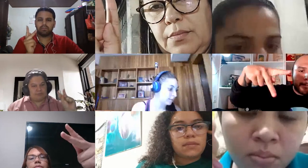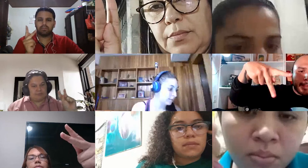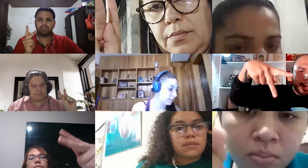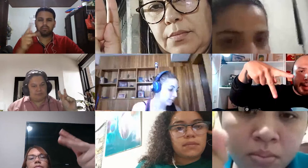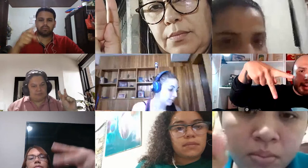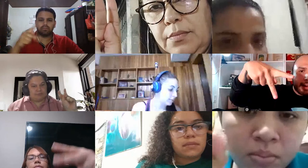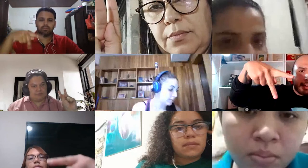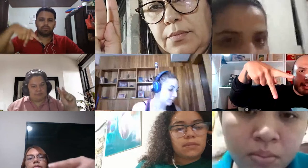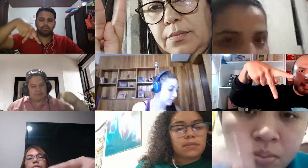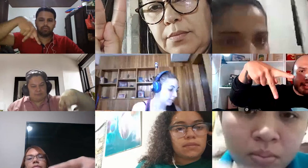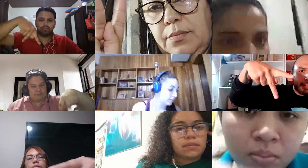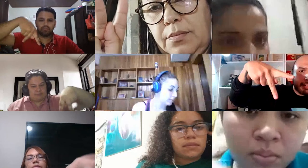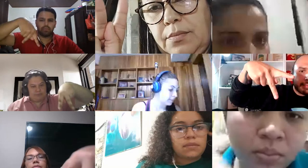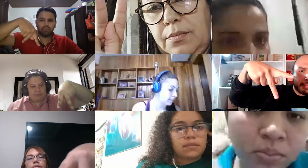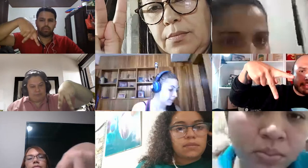P.